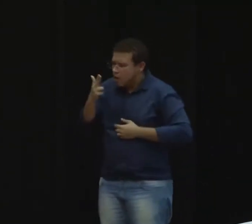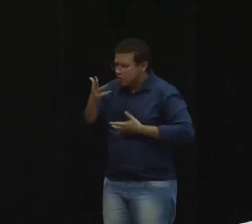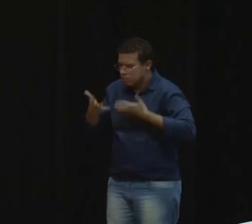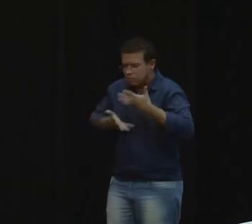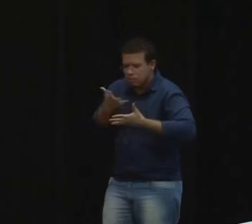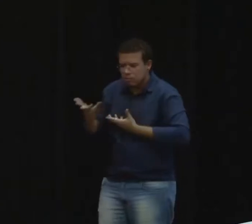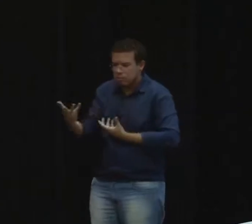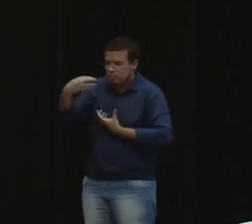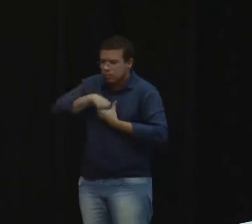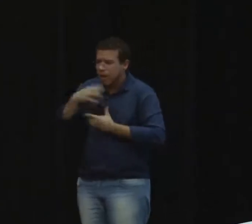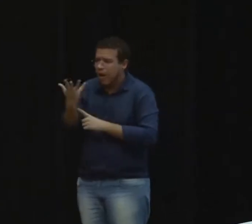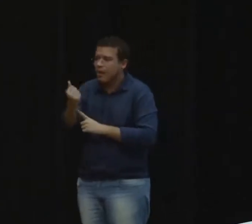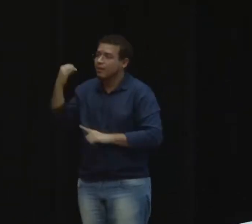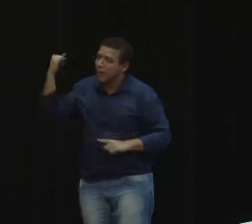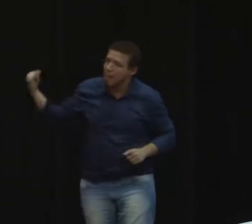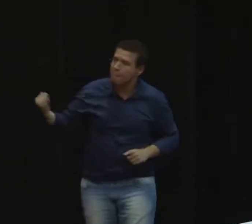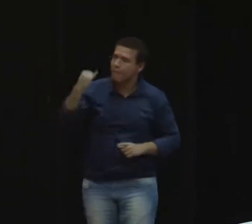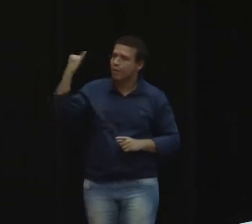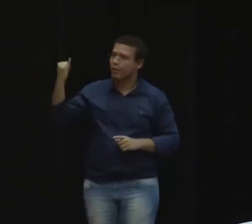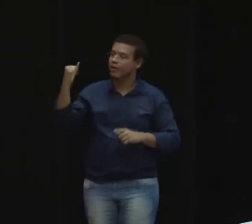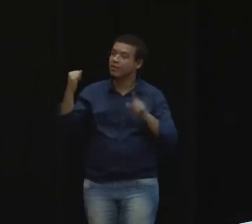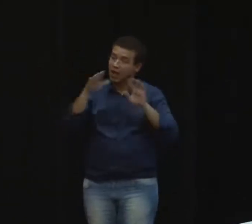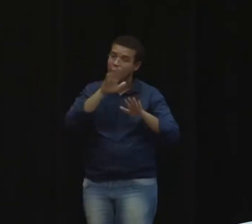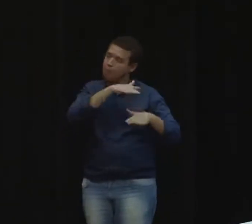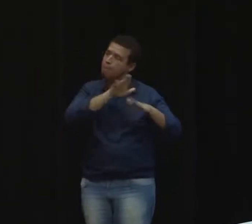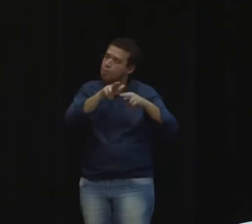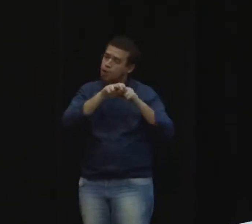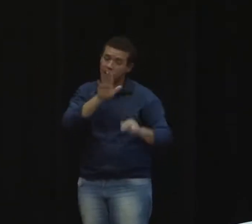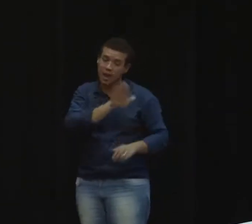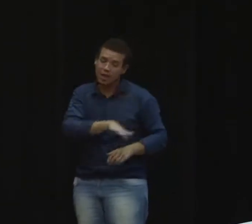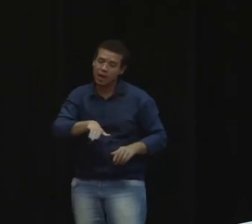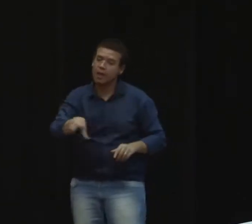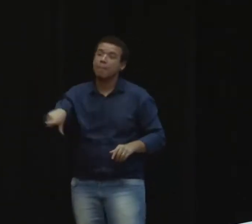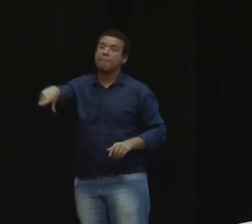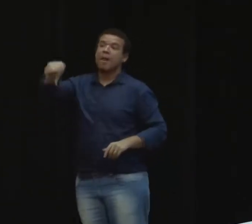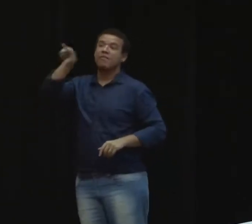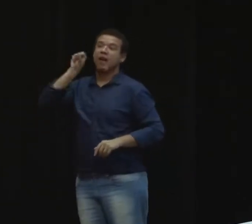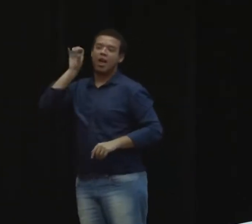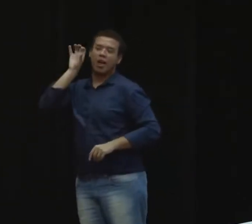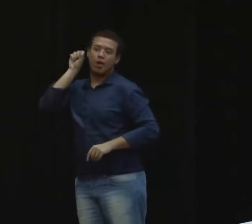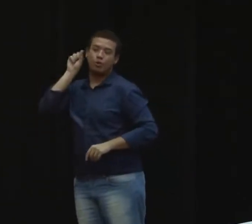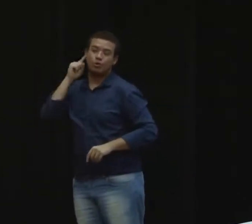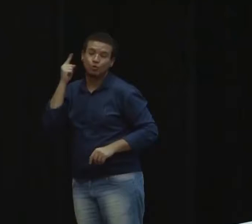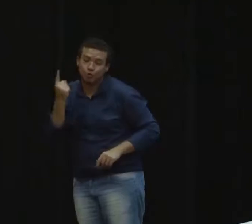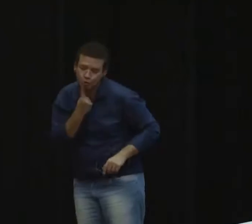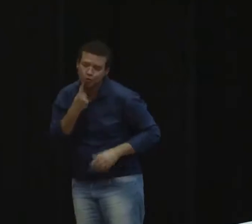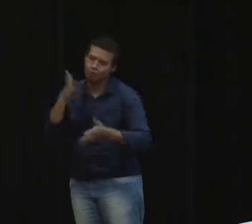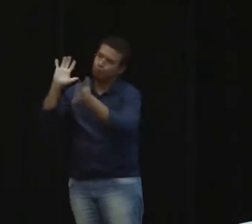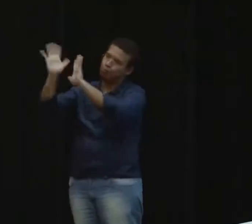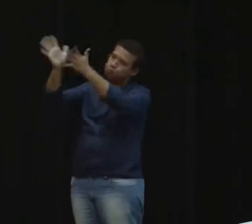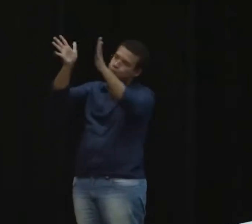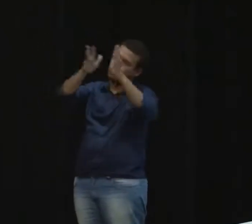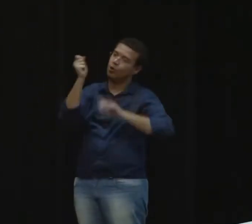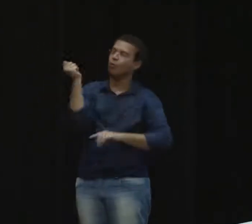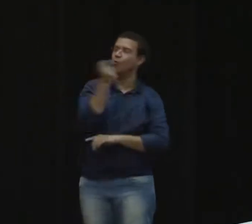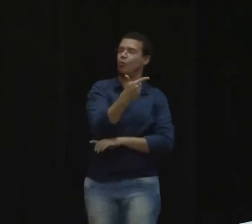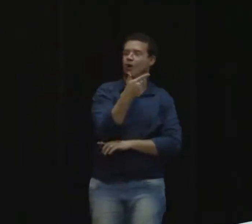Então, parece que, além da língua de sinais, a arte também é importante. As